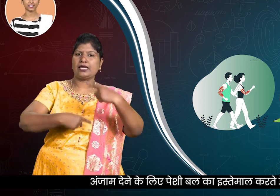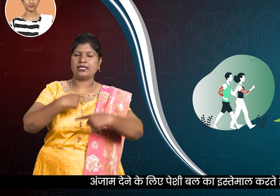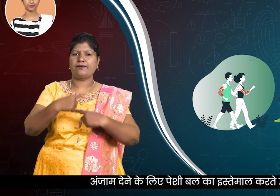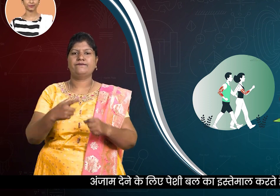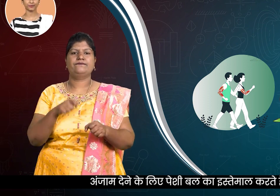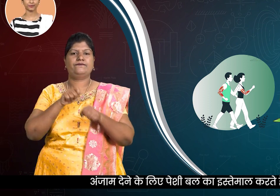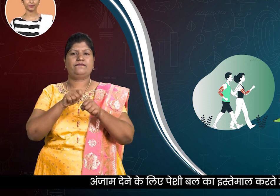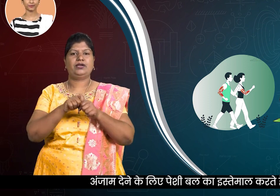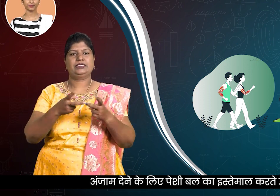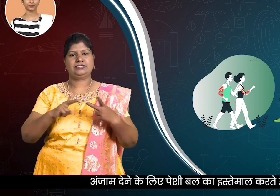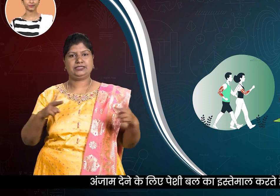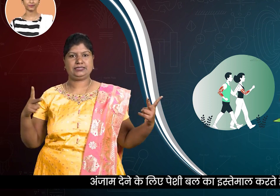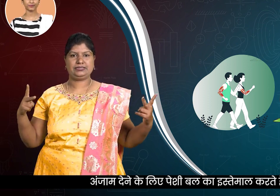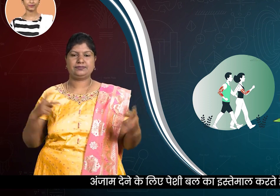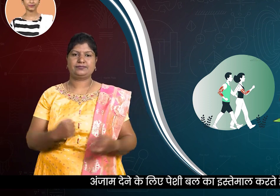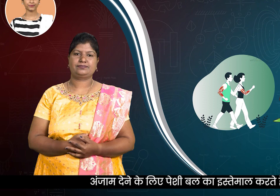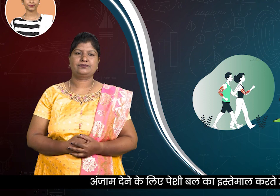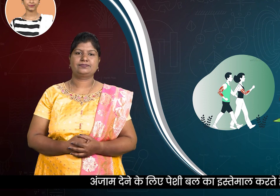हैं।